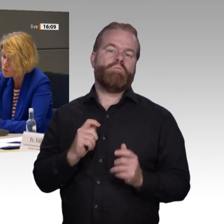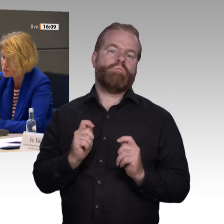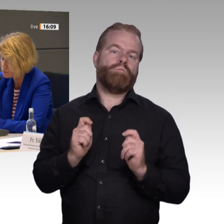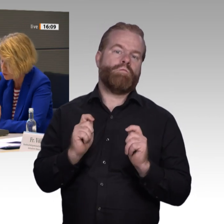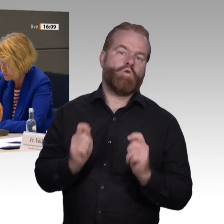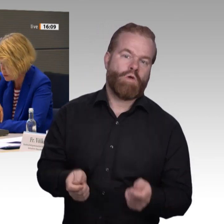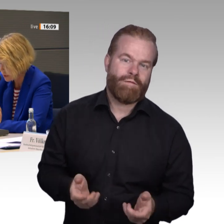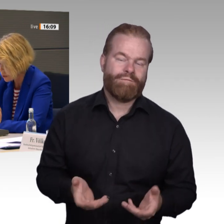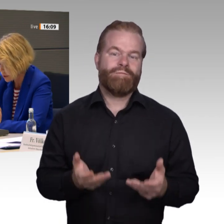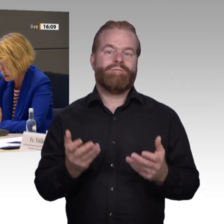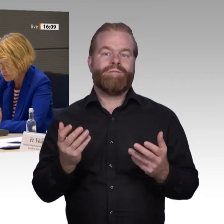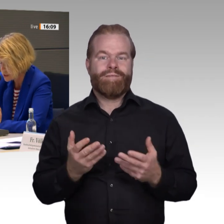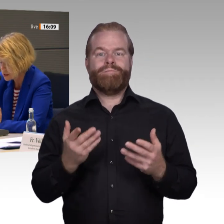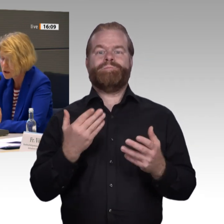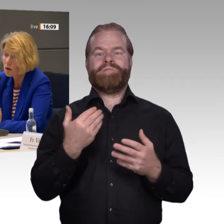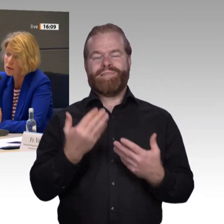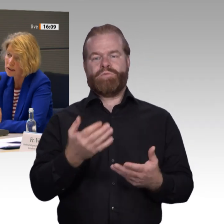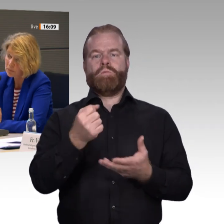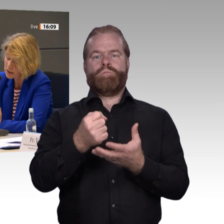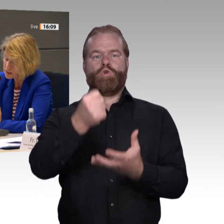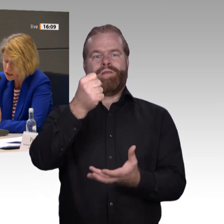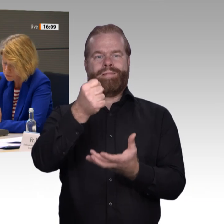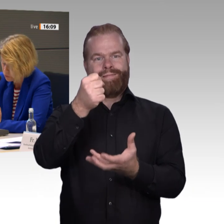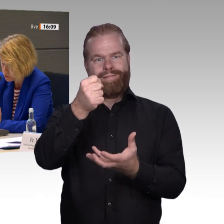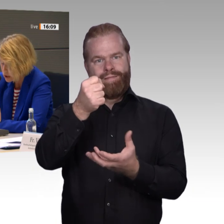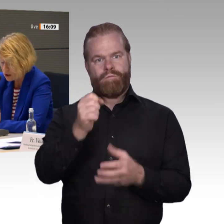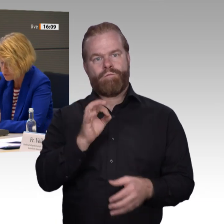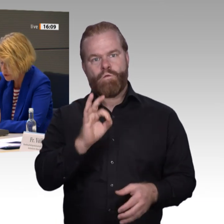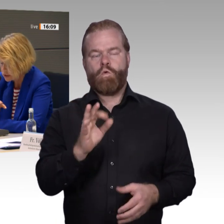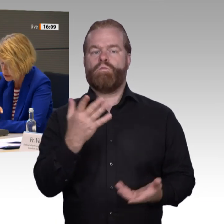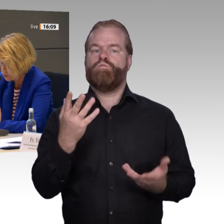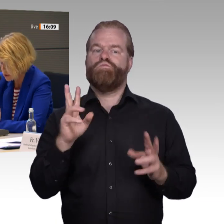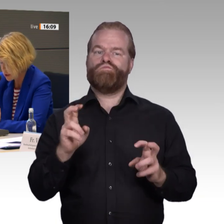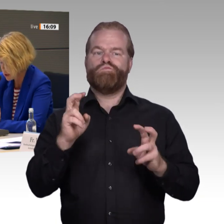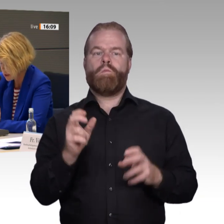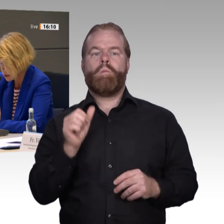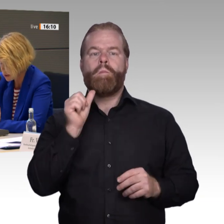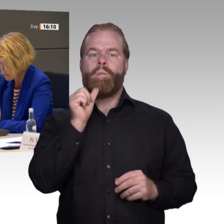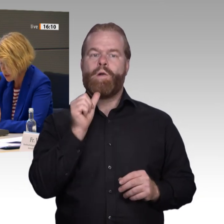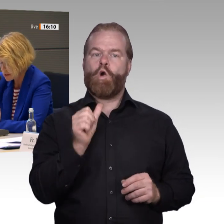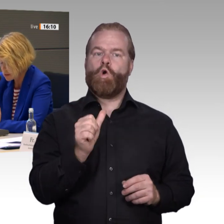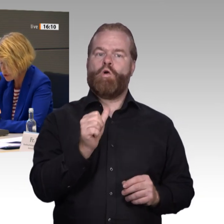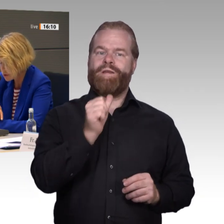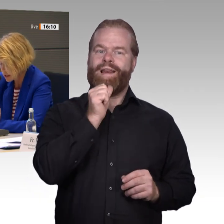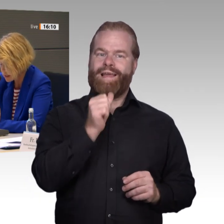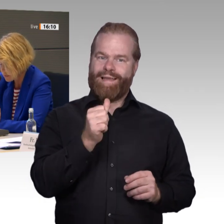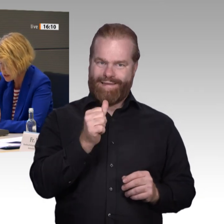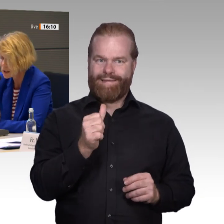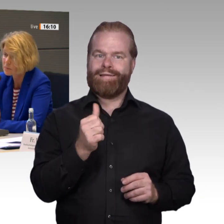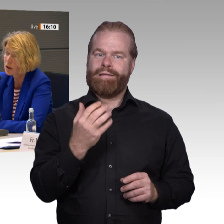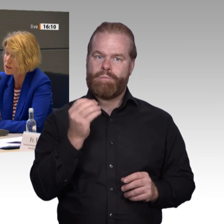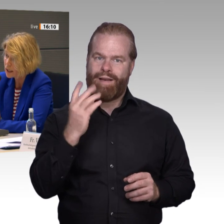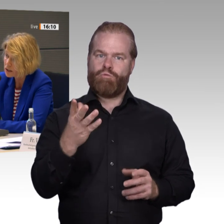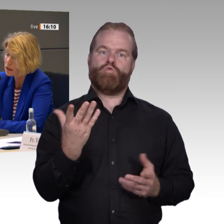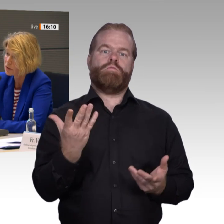zur inklusiven beruflichen Bildung geben müsste. Und den gibt es nach wie vor für diese Jugendlichen nicht. Aus diesem Grunde ist es wichtig,